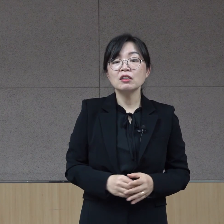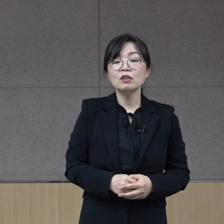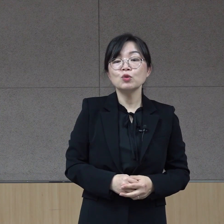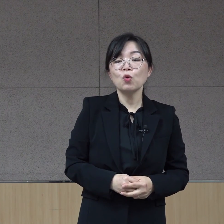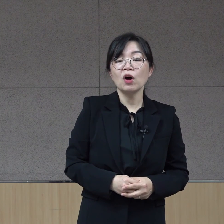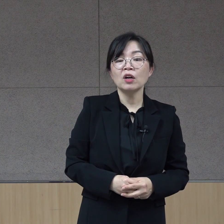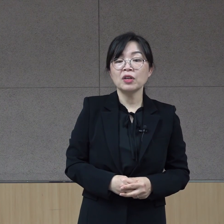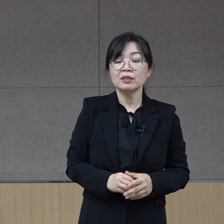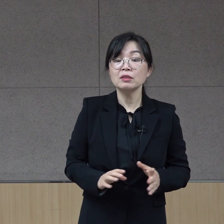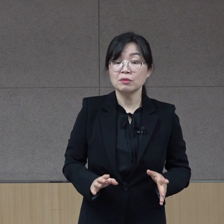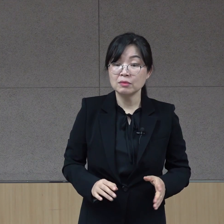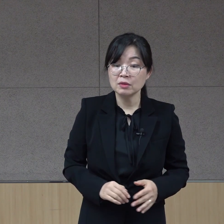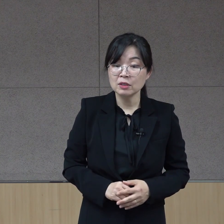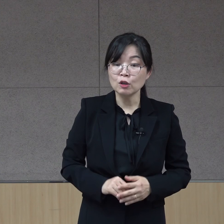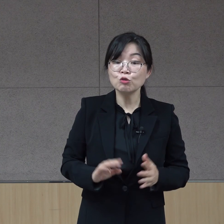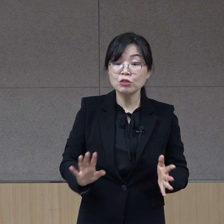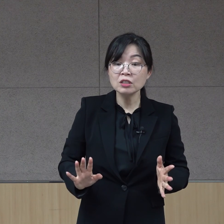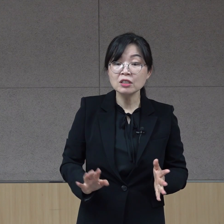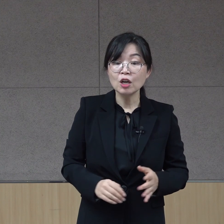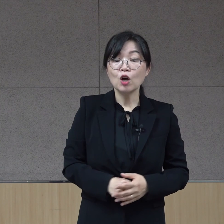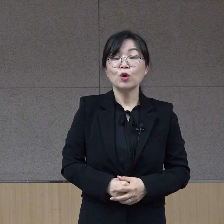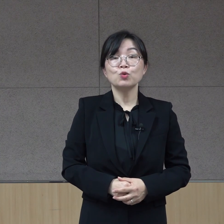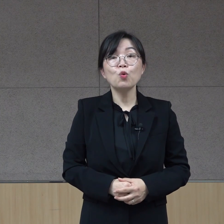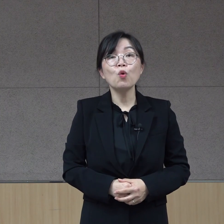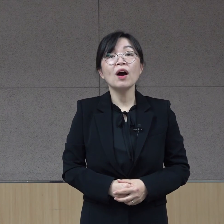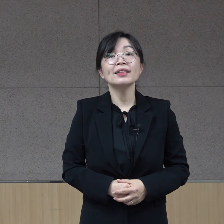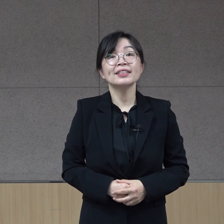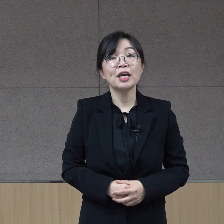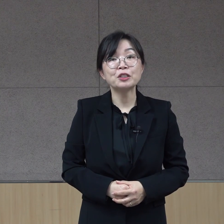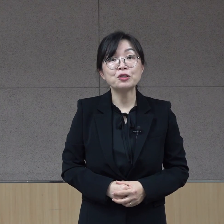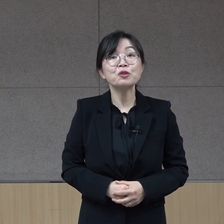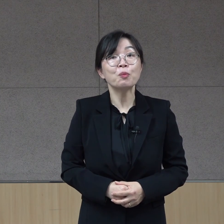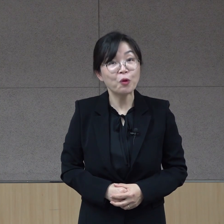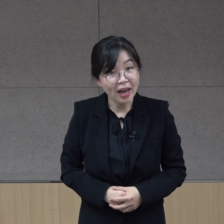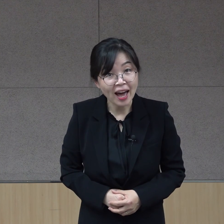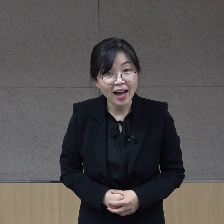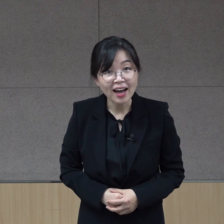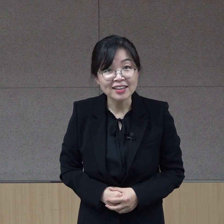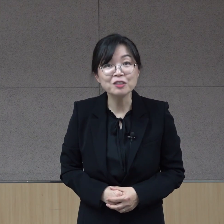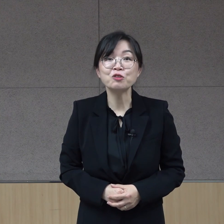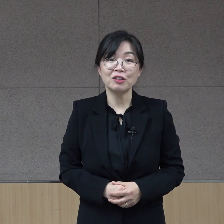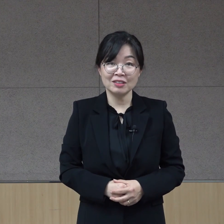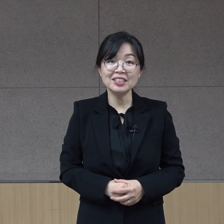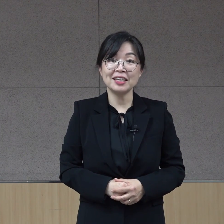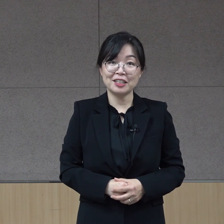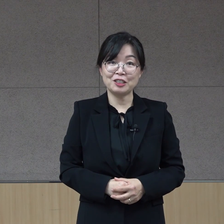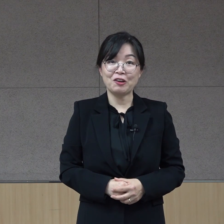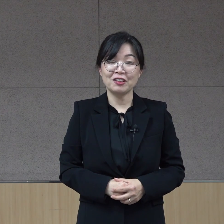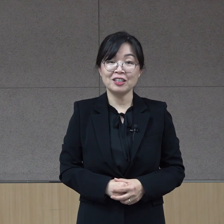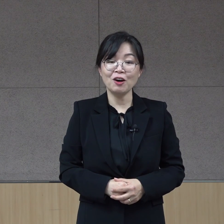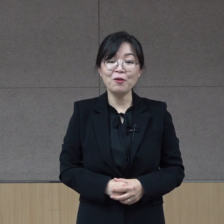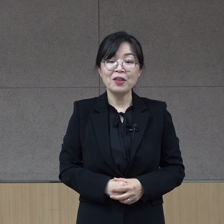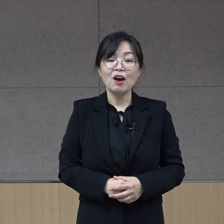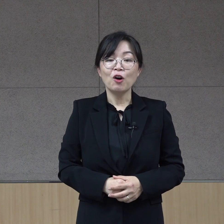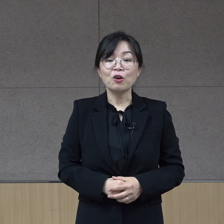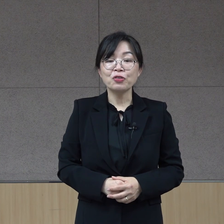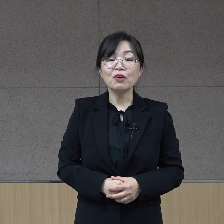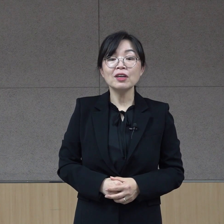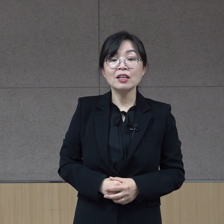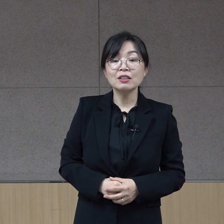계절을 좋아해요? 나는 결국은 좋아하는 계절은 뭐야? 그런 뜻이 되겠죠. 그래서 어떤 계절을